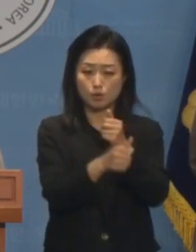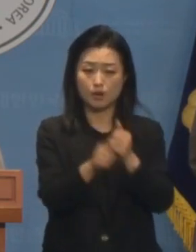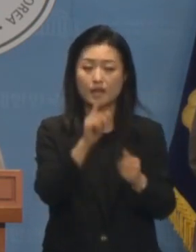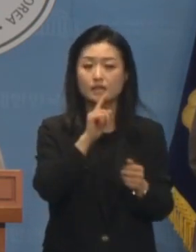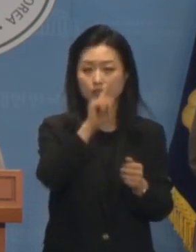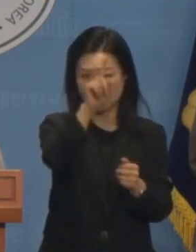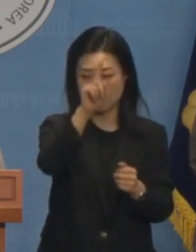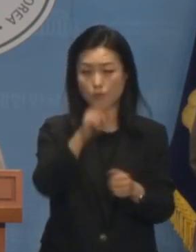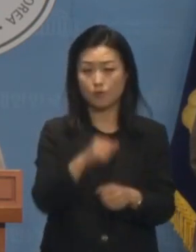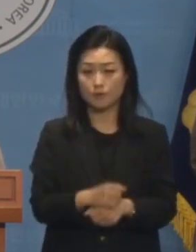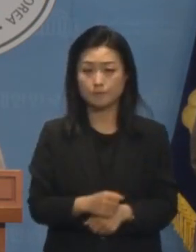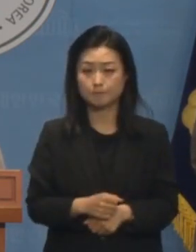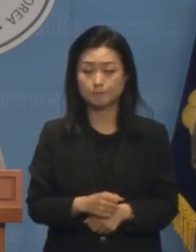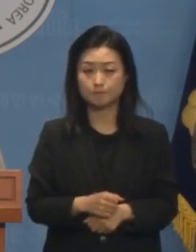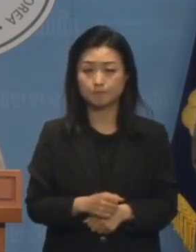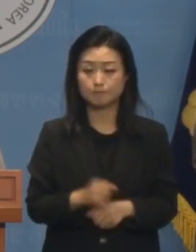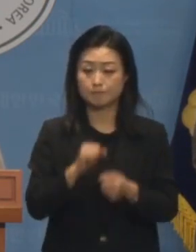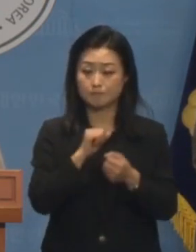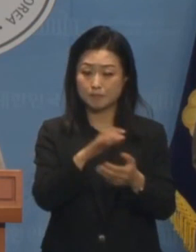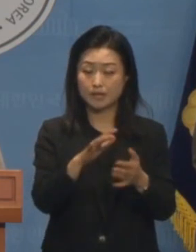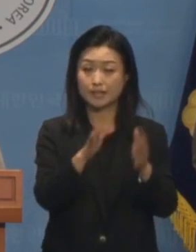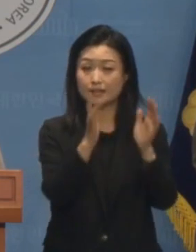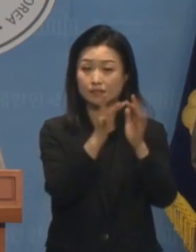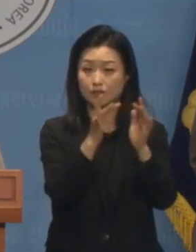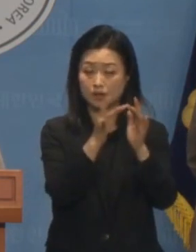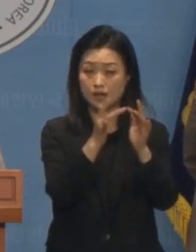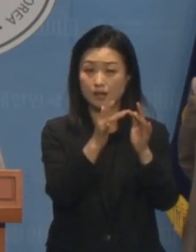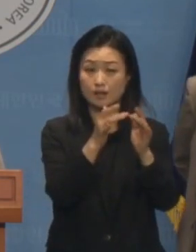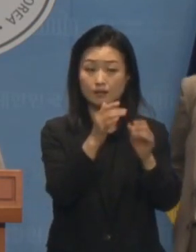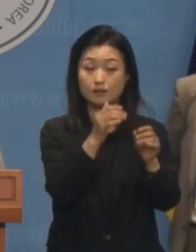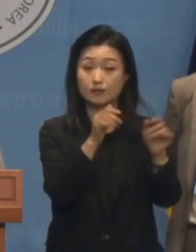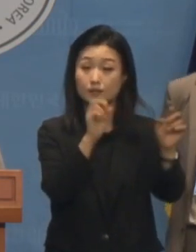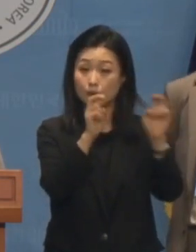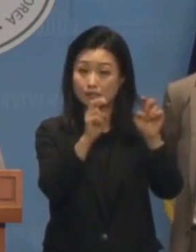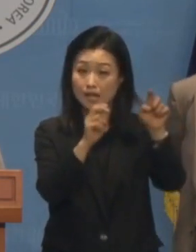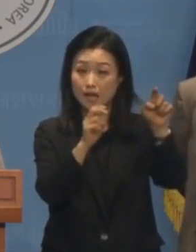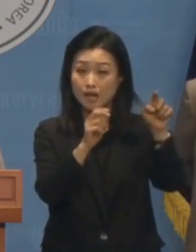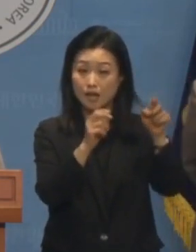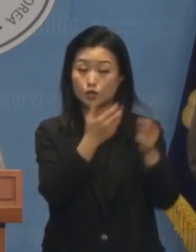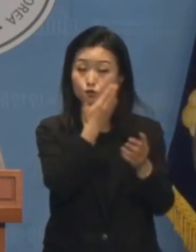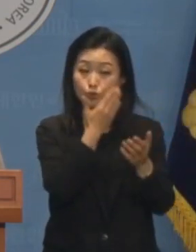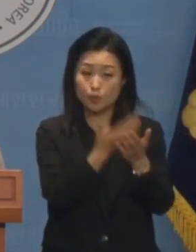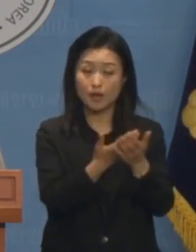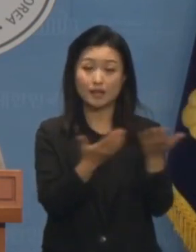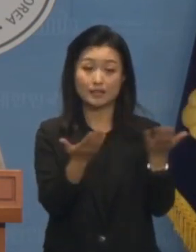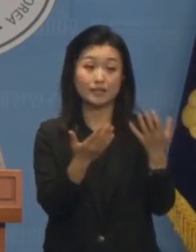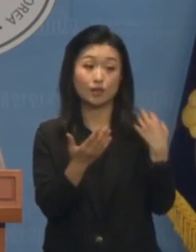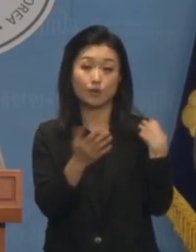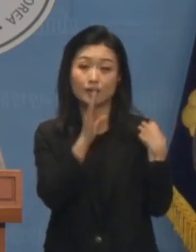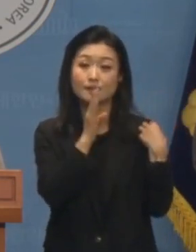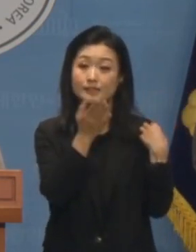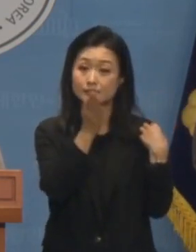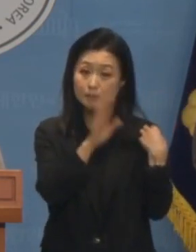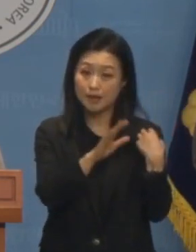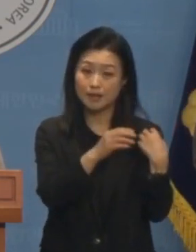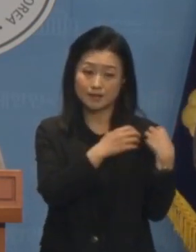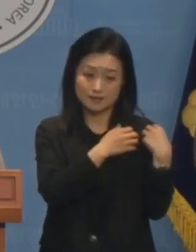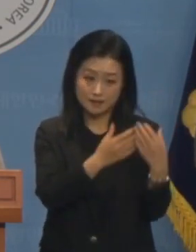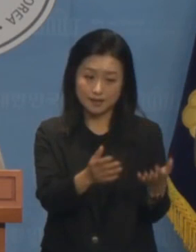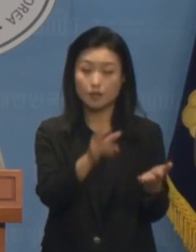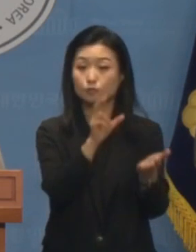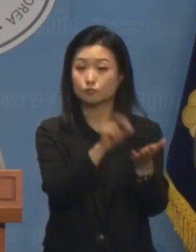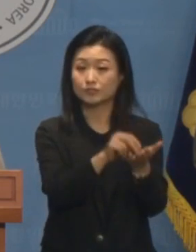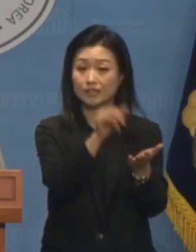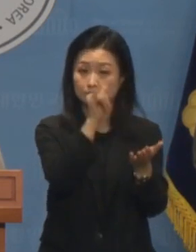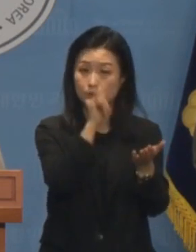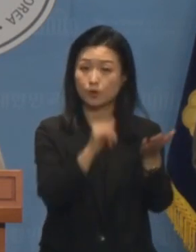한다고 합니다. 배달 플랫폼은 사회적으로 중요한 역할을 하고 있지만 사회적 책임은 다하지 않고